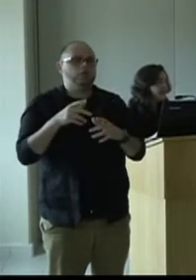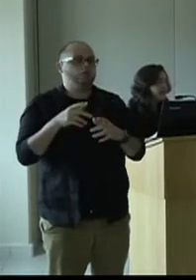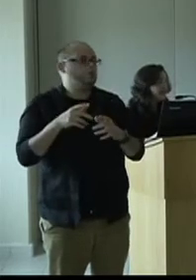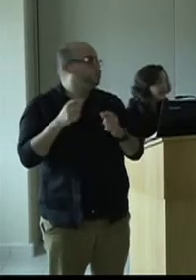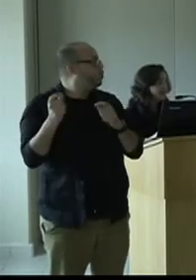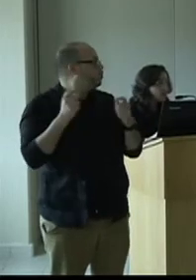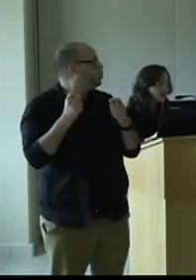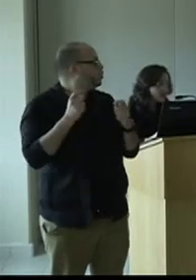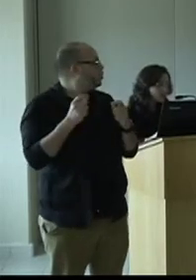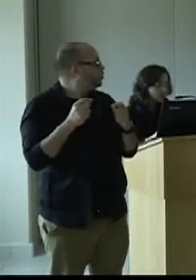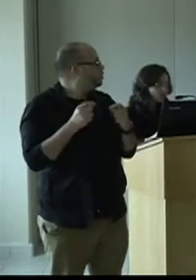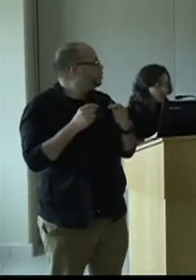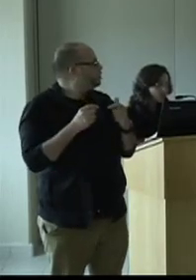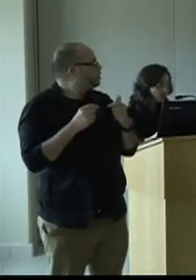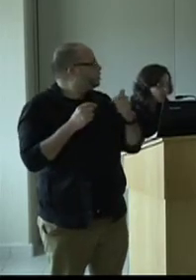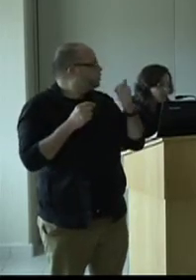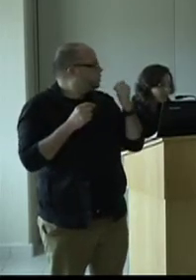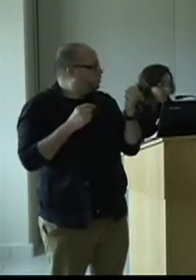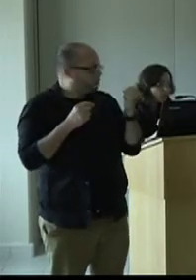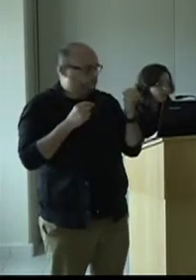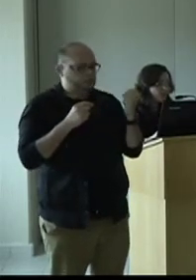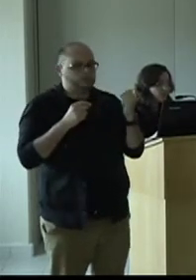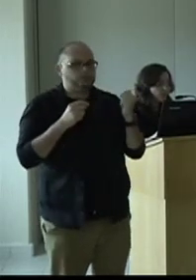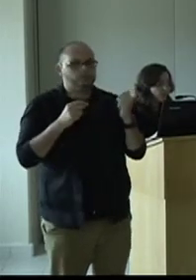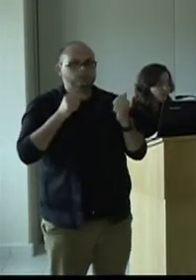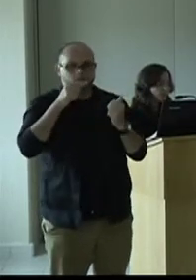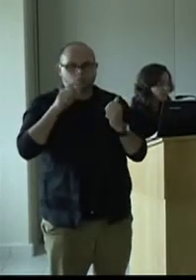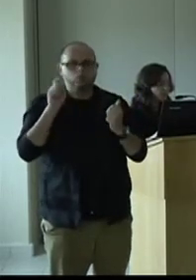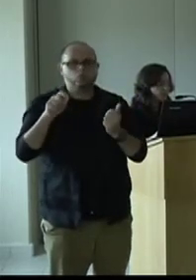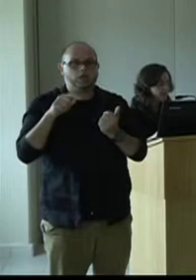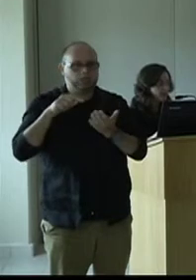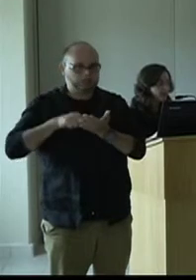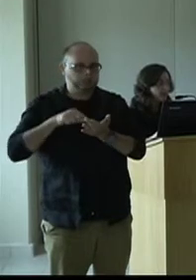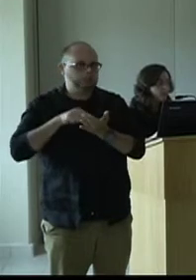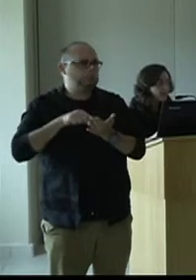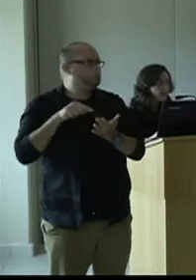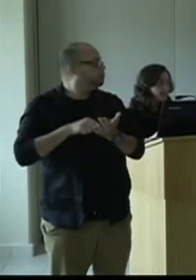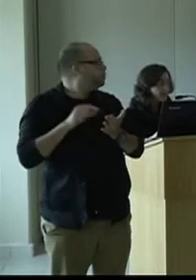integra, con ese control, esos botones ella los puede presionar,